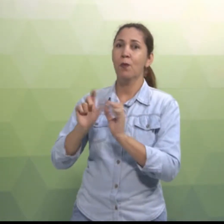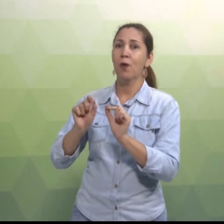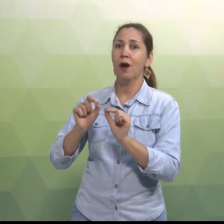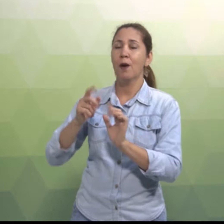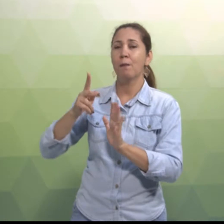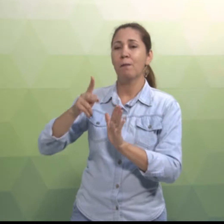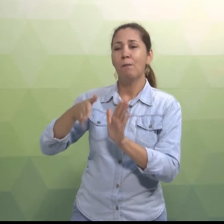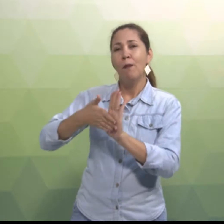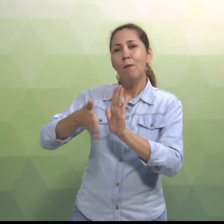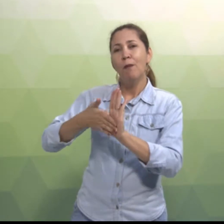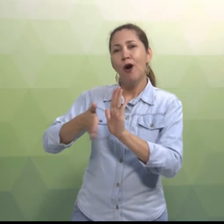por semana,